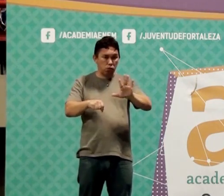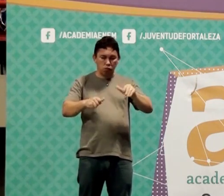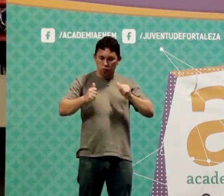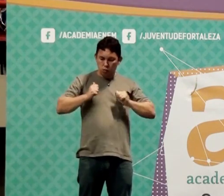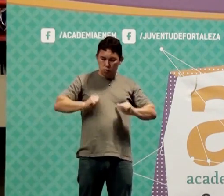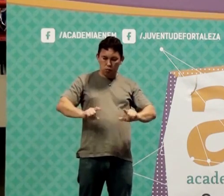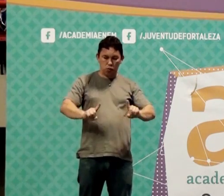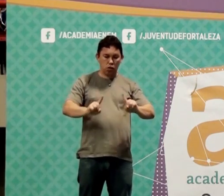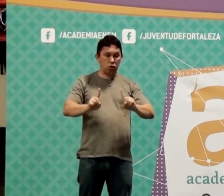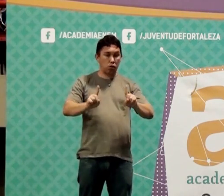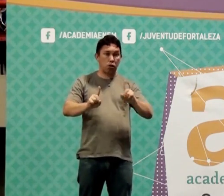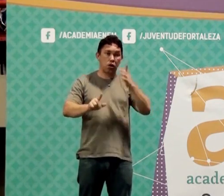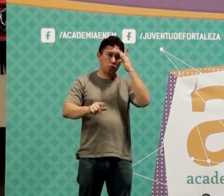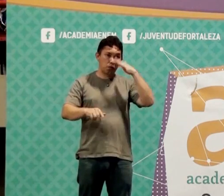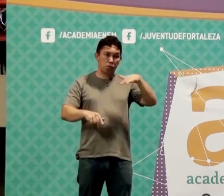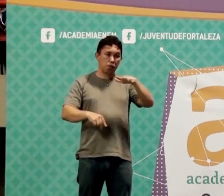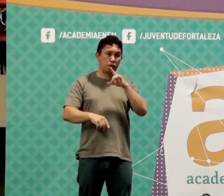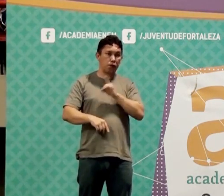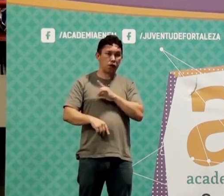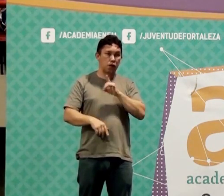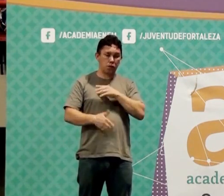Esses mosteiros tinham, vamos lá.